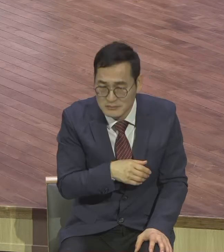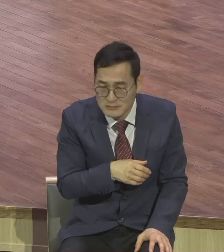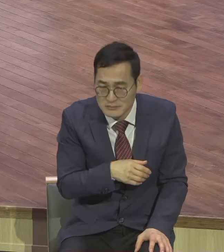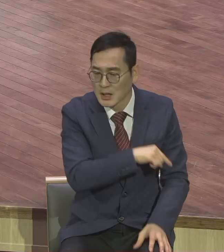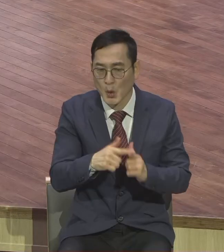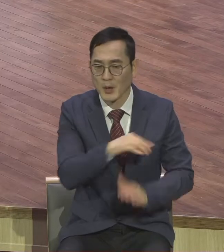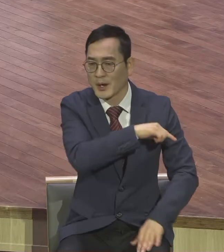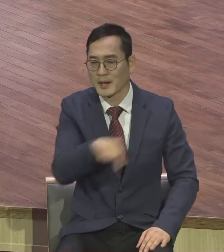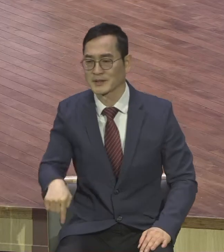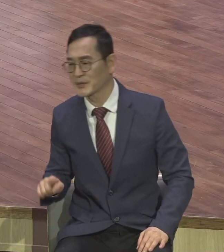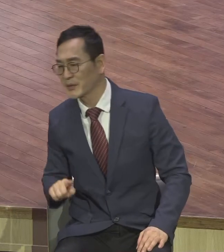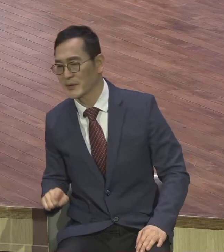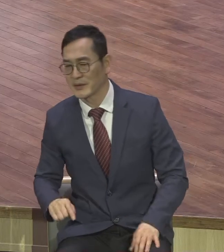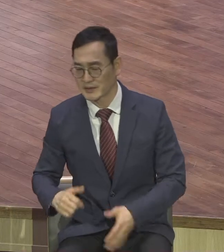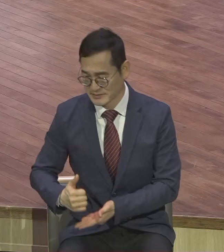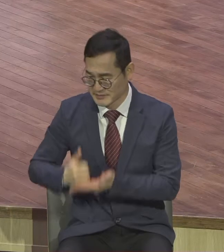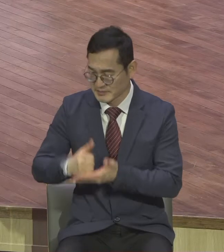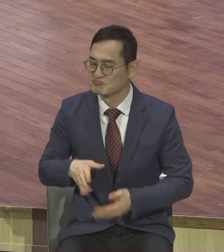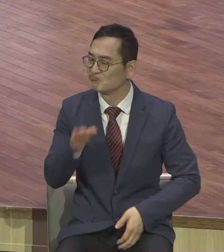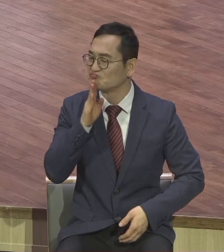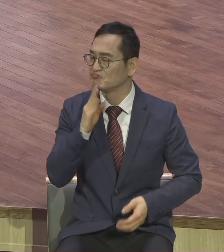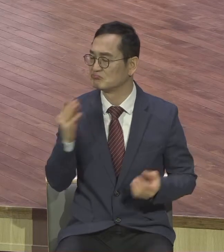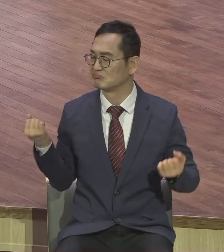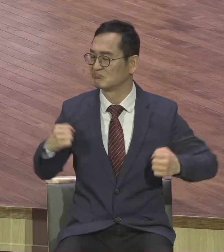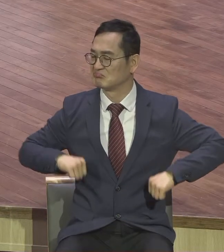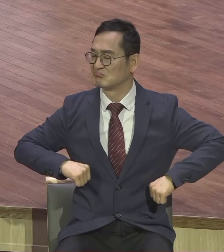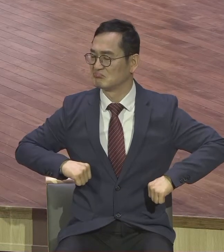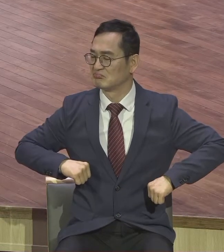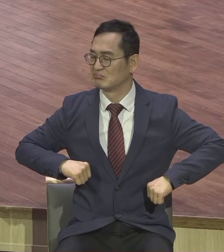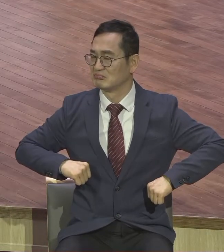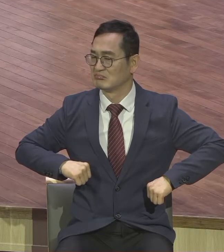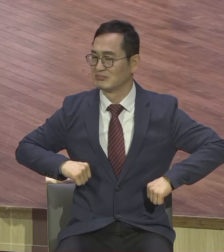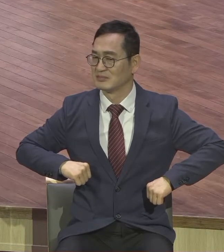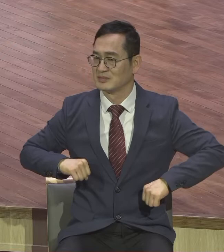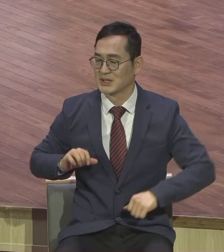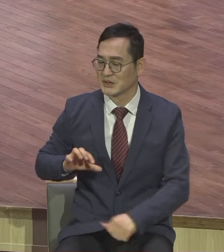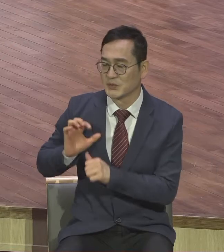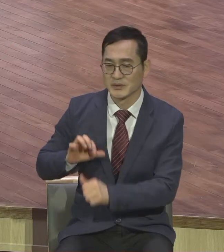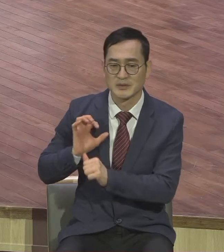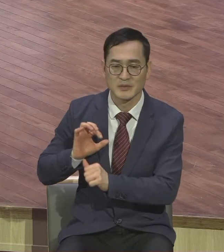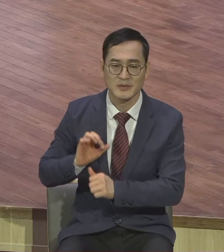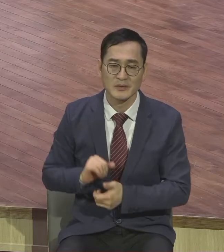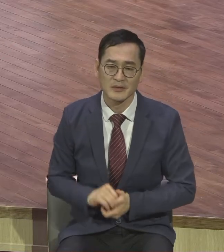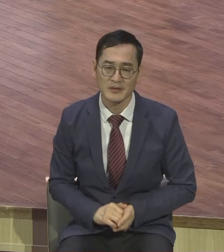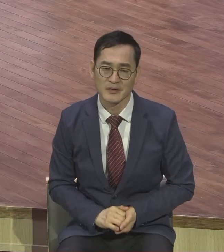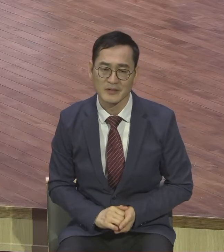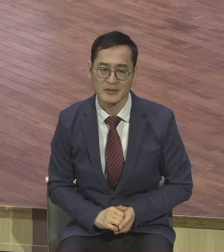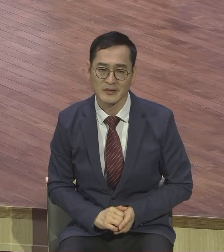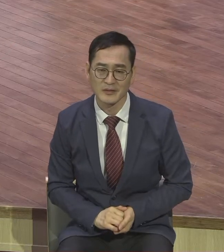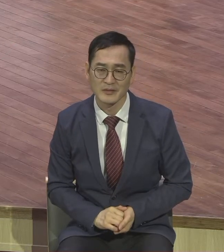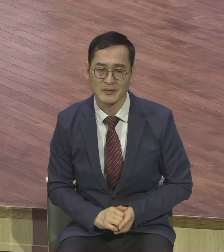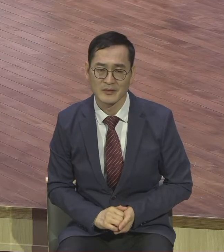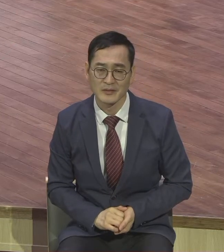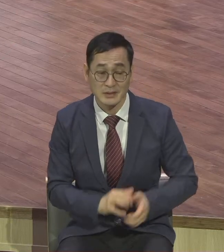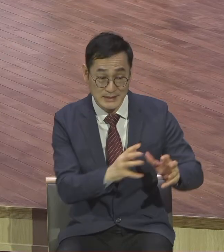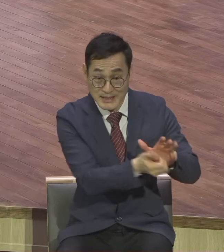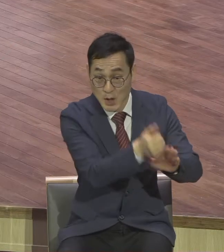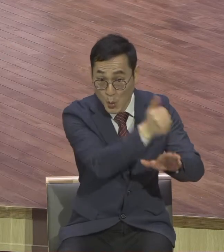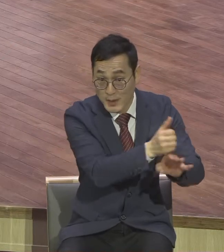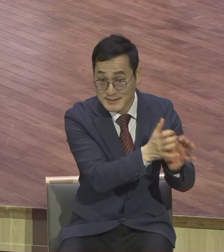높은 자리에 뭔가 하겠다고 눈에 보여요 그런데 세상에서 성공한 사람들 그걸 안 해요